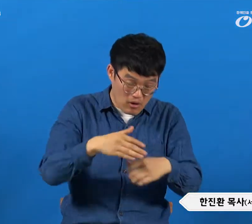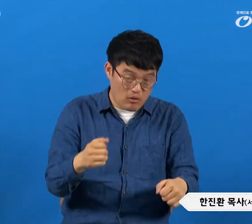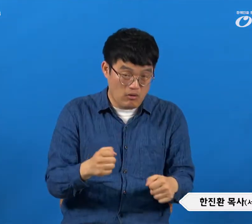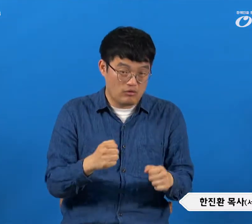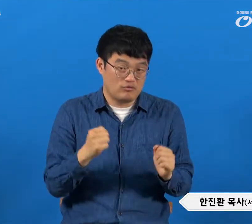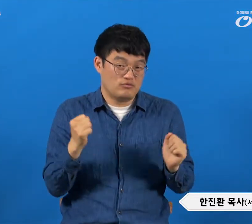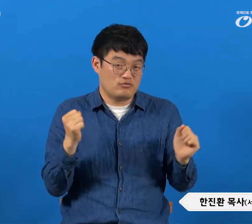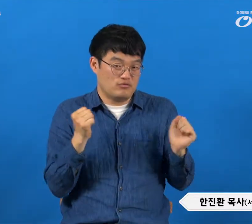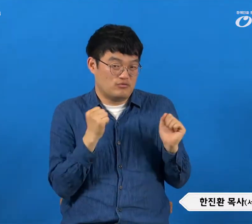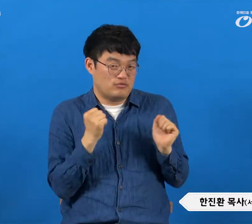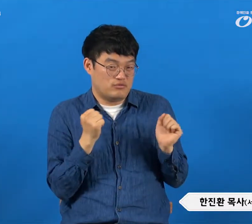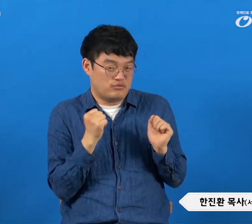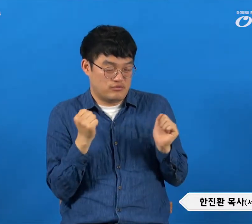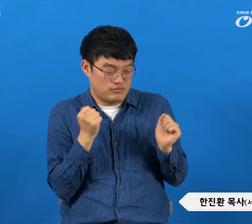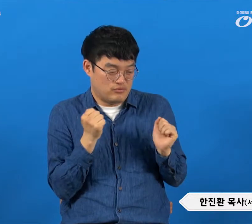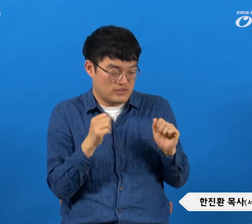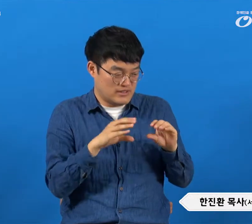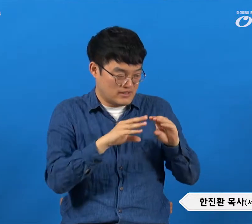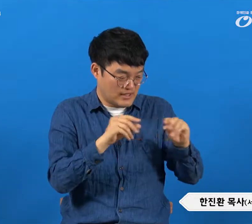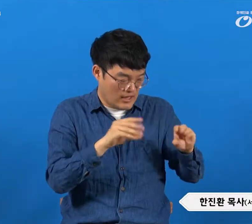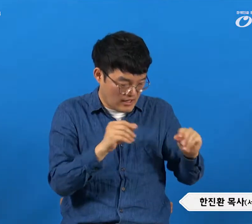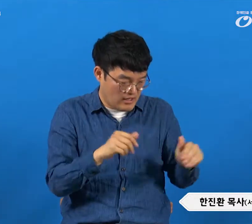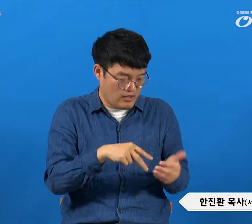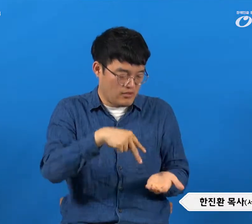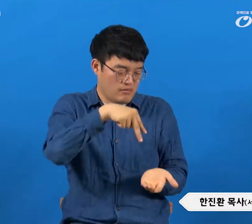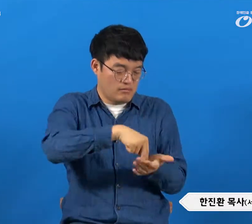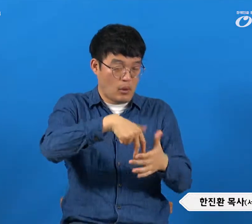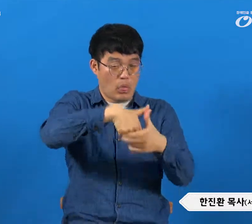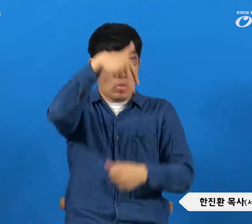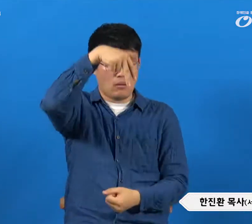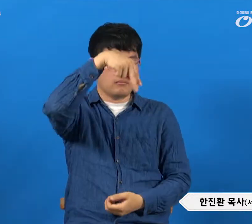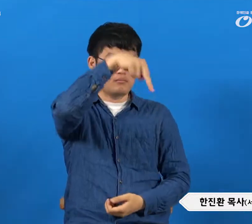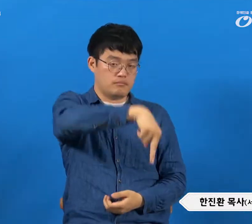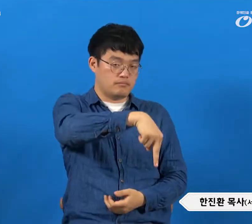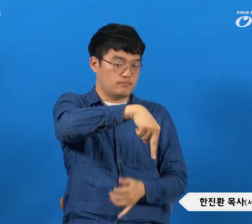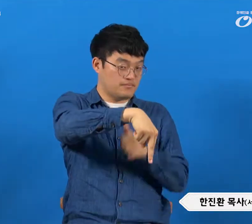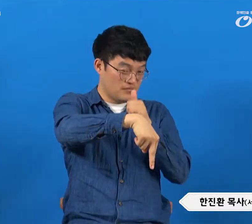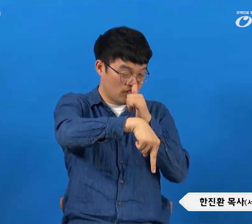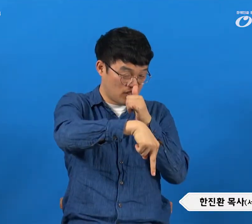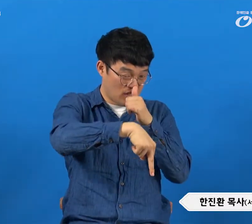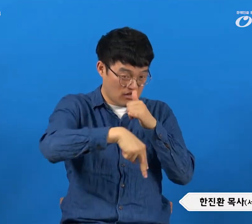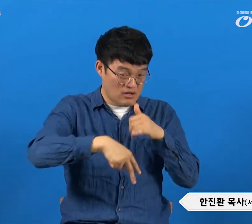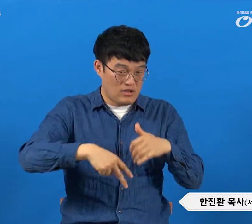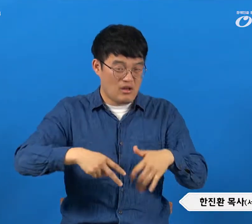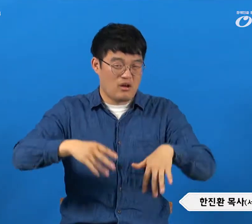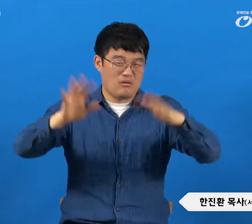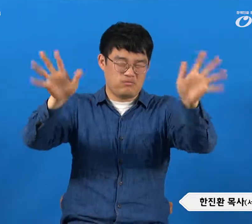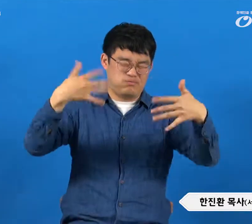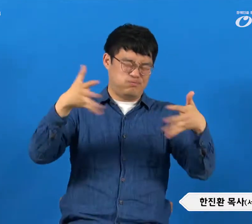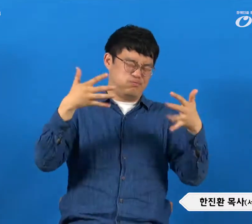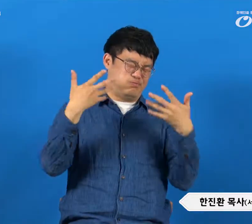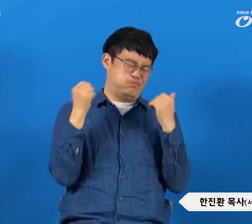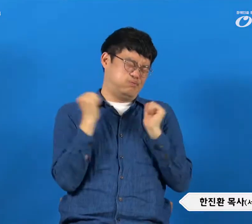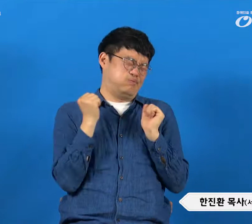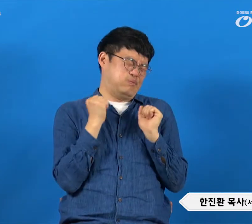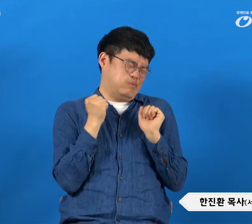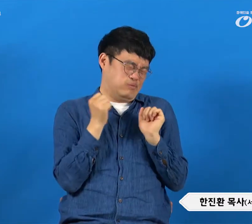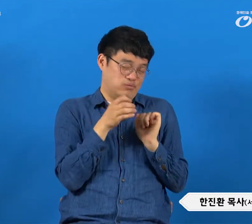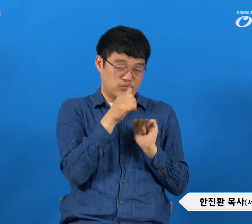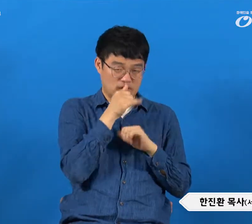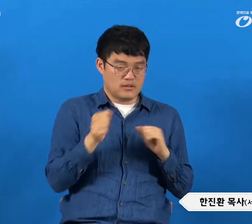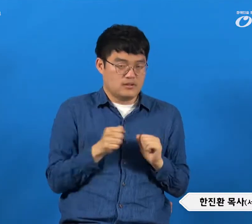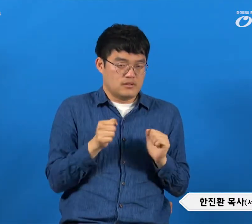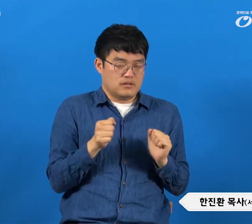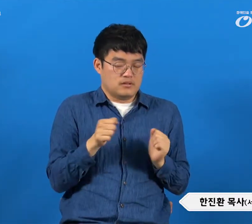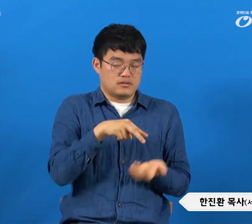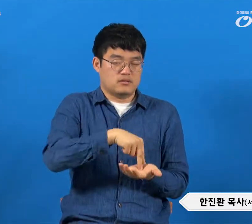그 얼음장같이 차가운 땅바닥에 맨발로 섰습니다. 찬바람이 그냥 쌩쌩 부는데